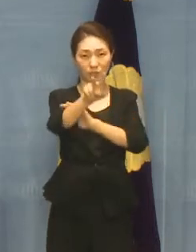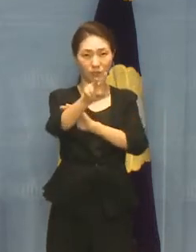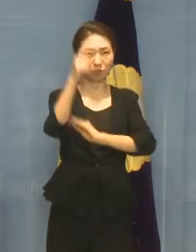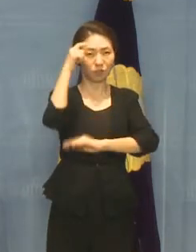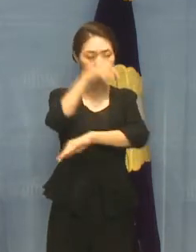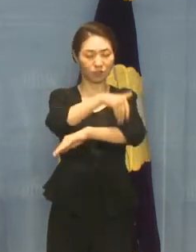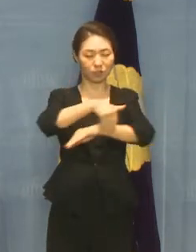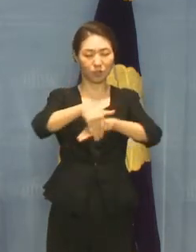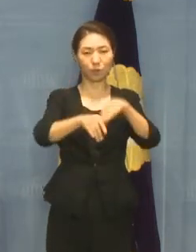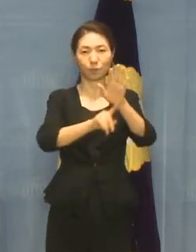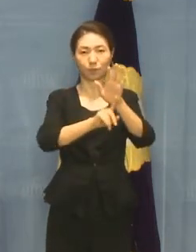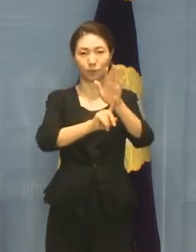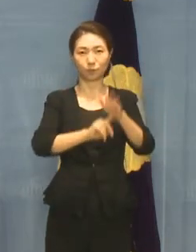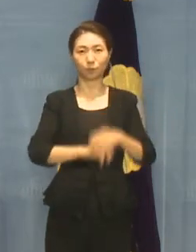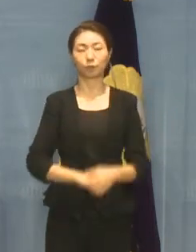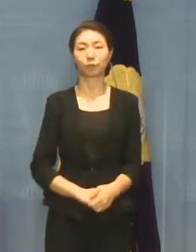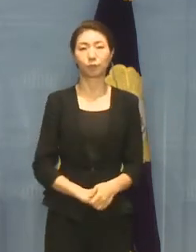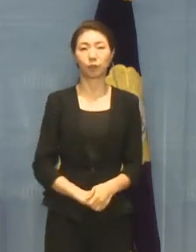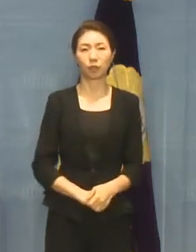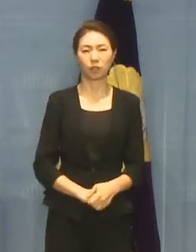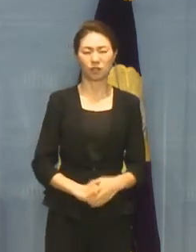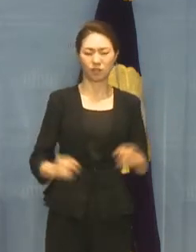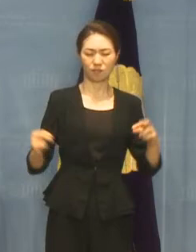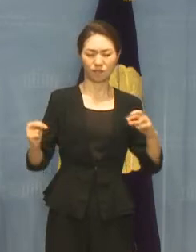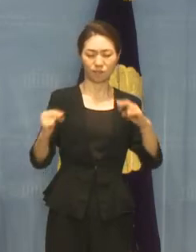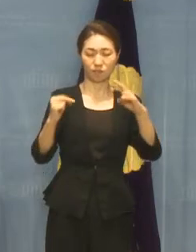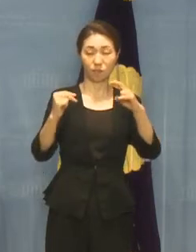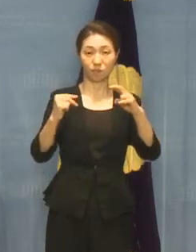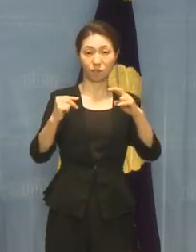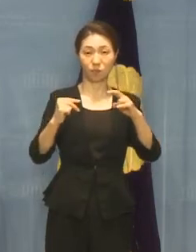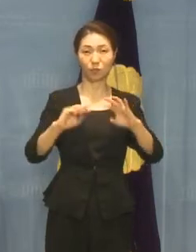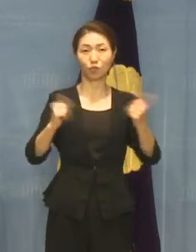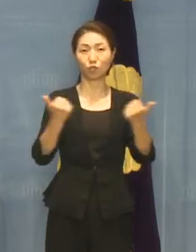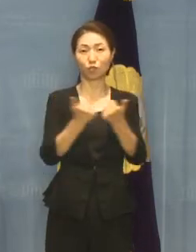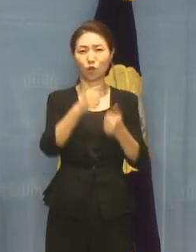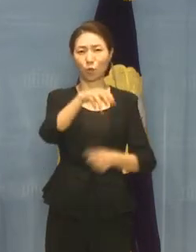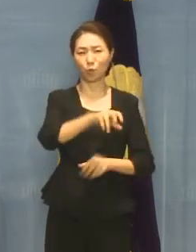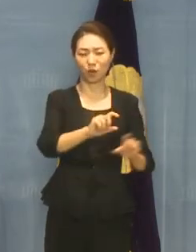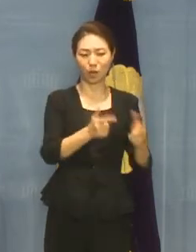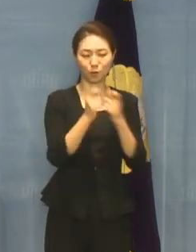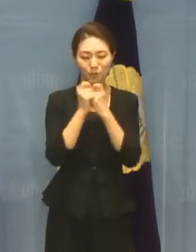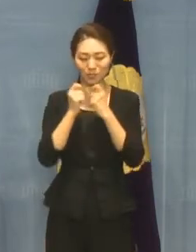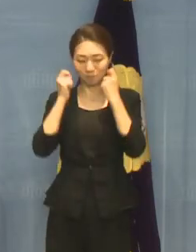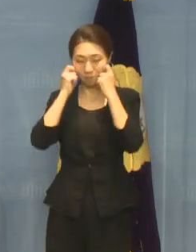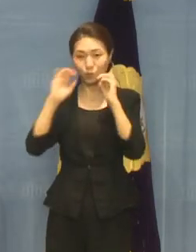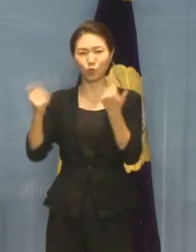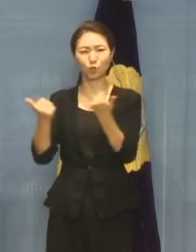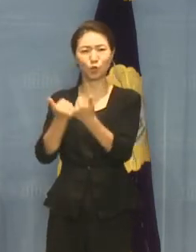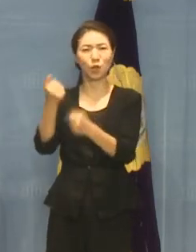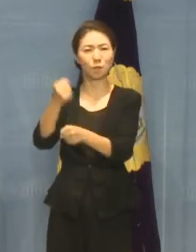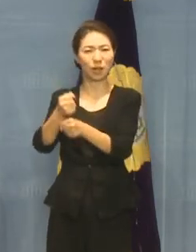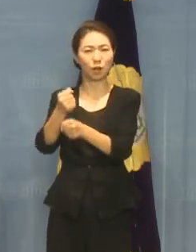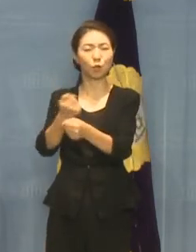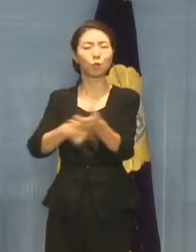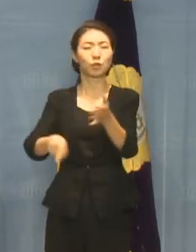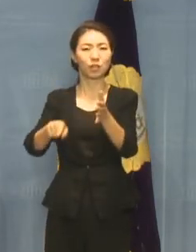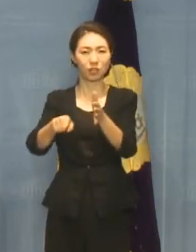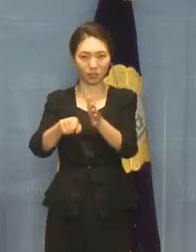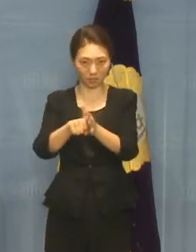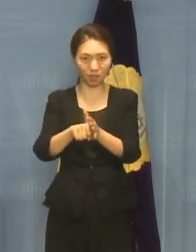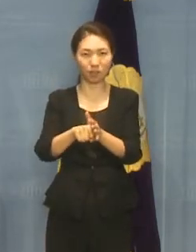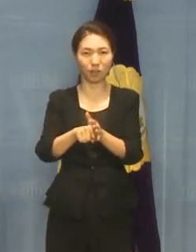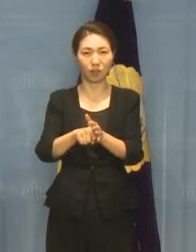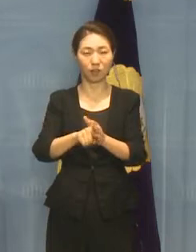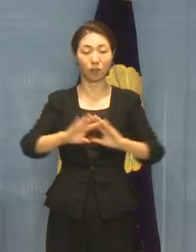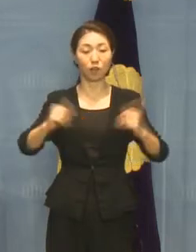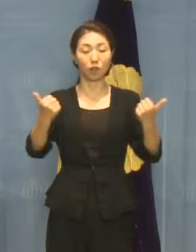브리핑하겠습니다. 첫째로 싸우는 국회가 아닌 스마일 국회입니다. 국회 사무처는 국회의 신뢰 회복을 위해 국회